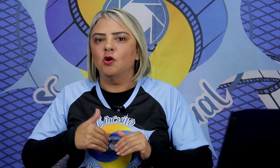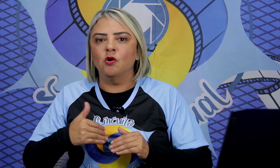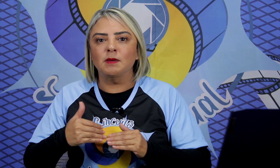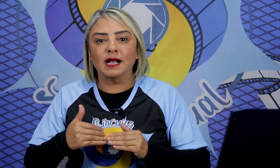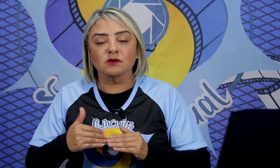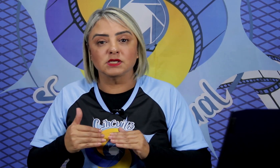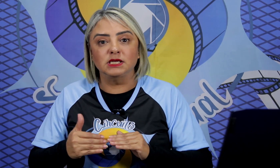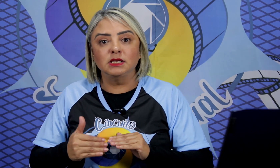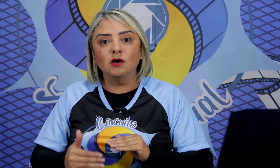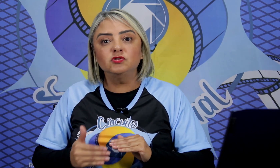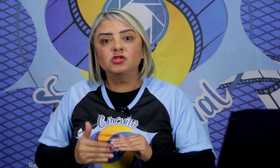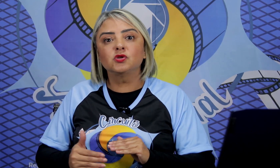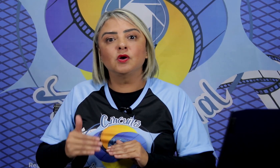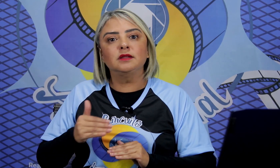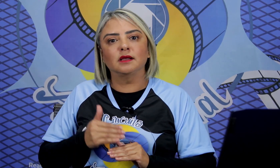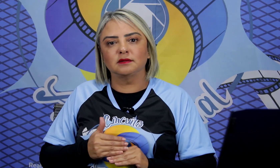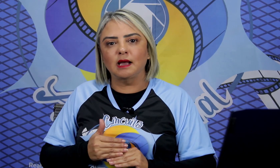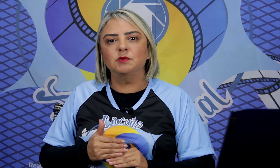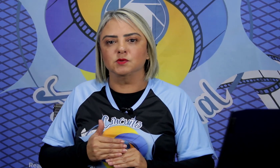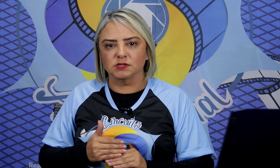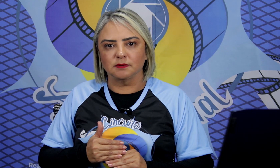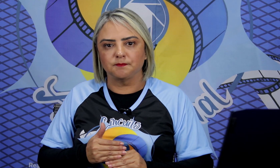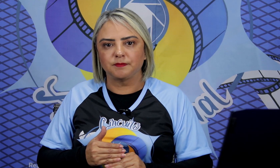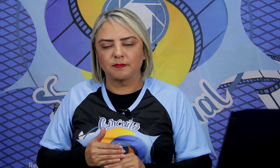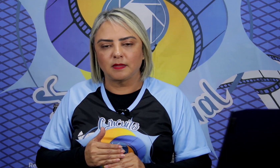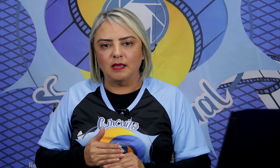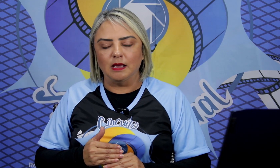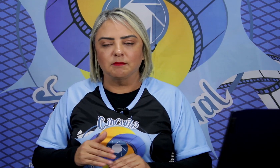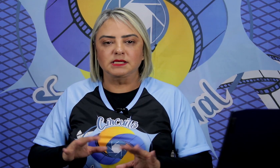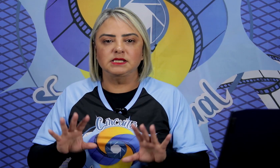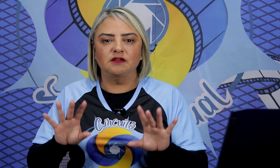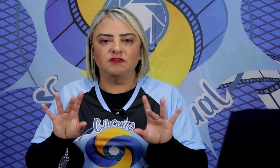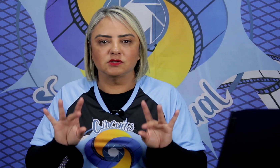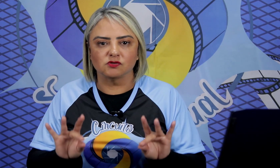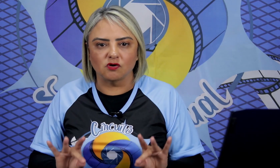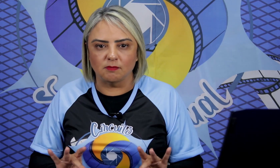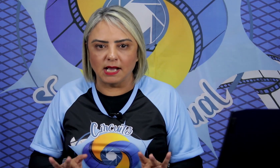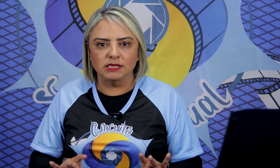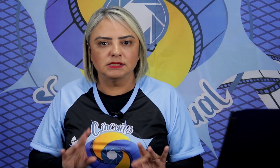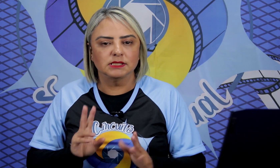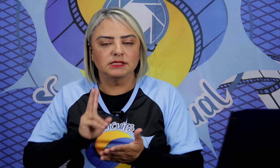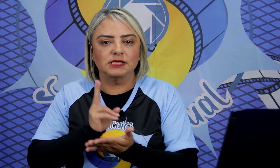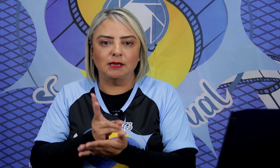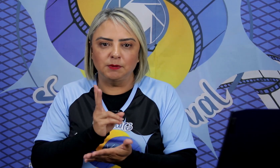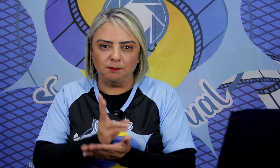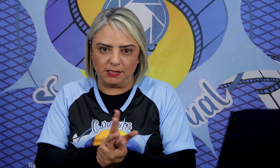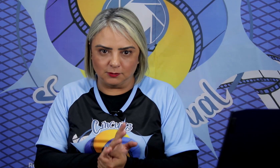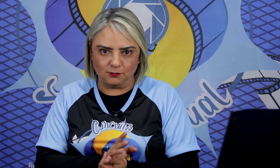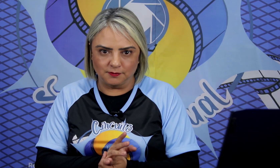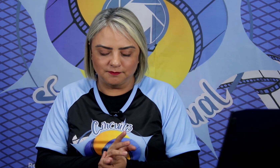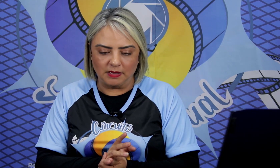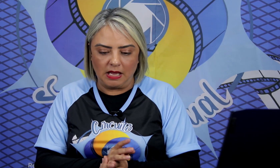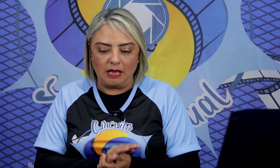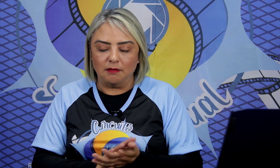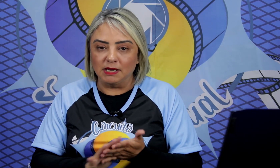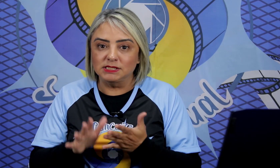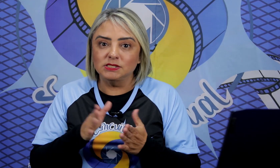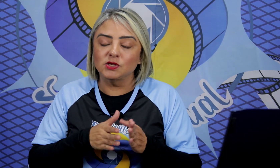uma calça que não destoe tanto da blusa. Mas em eventos formais, sempre preto. Mas isso é